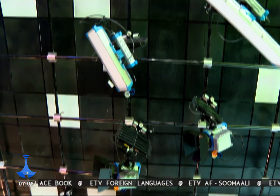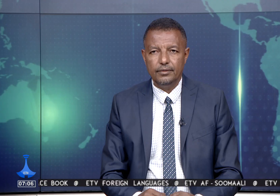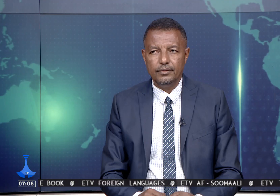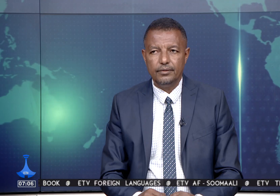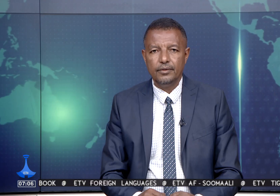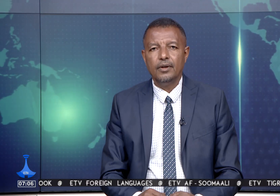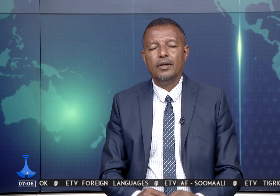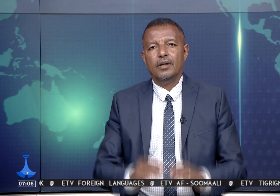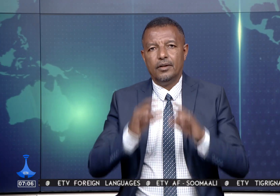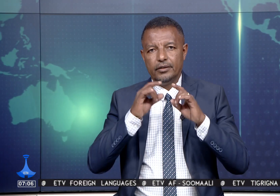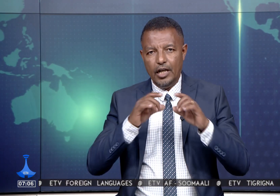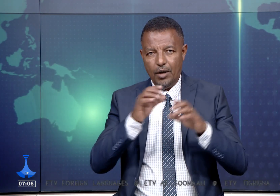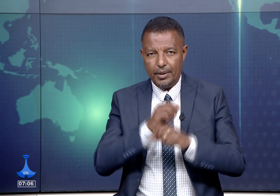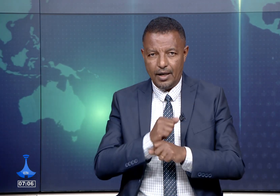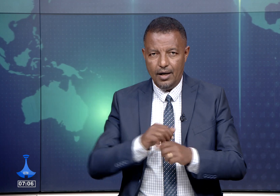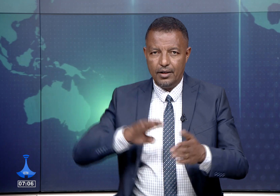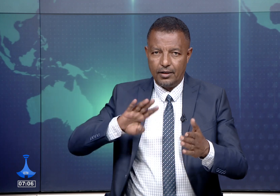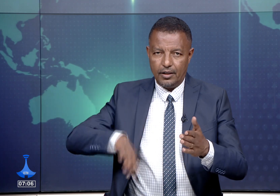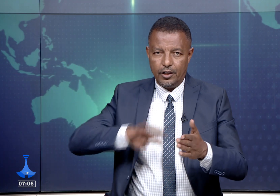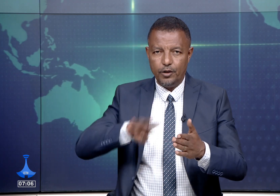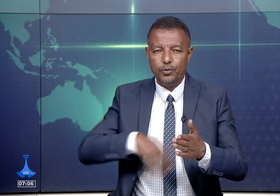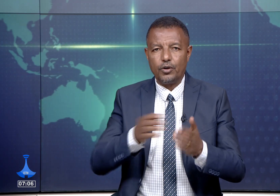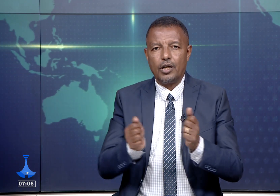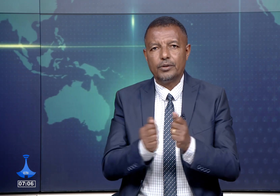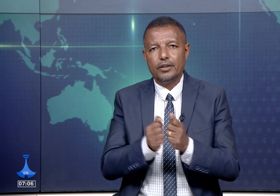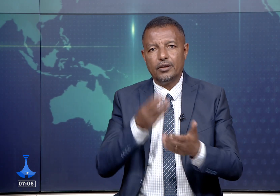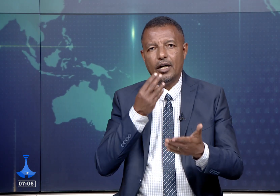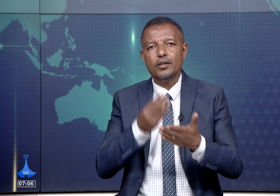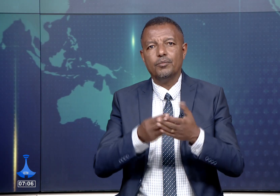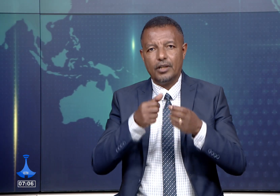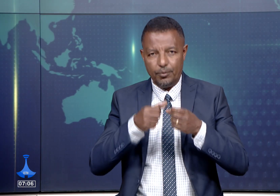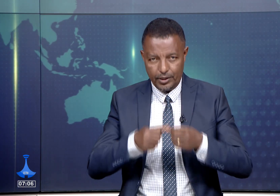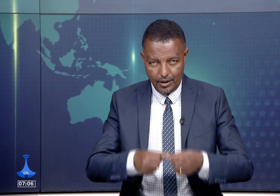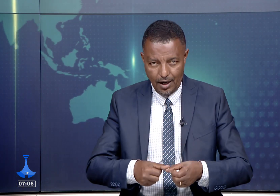ዜናው አበቃ። ከቀሪ ፕሮግራሞቻችን ጋር መልካም ቆይታ።